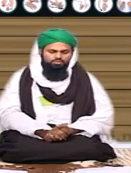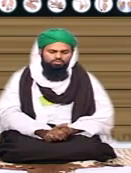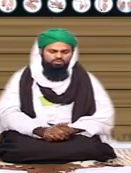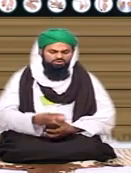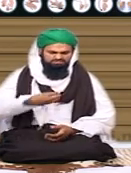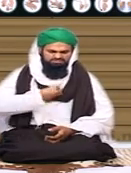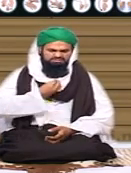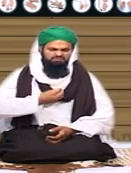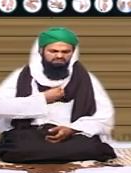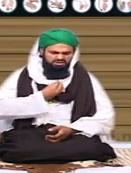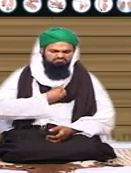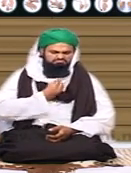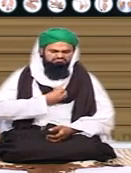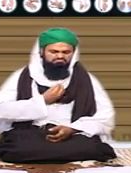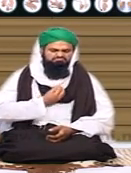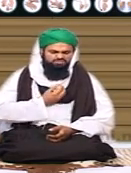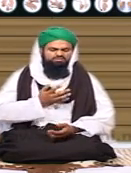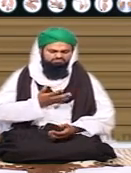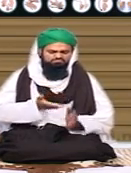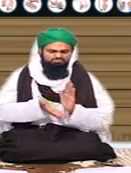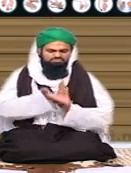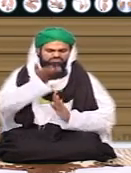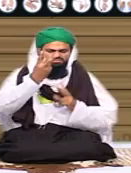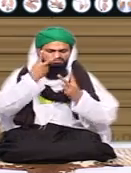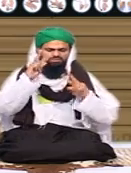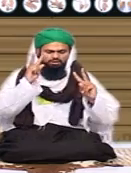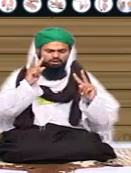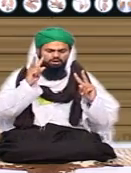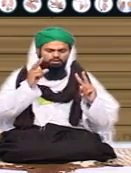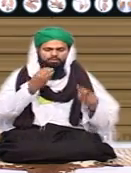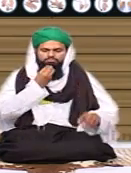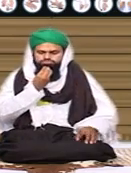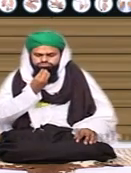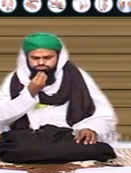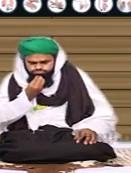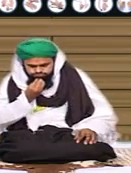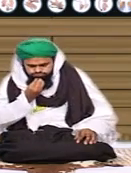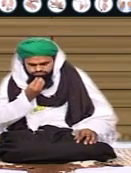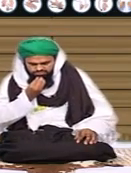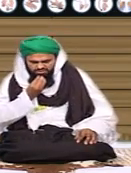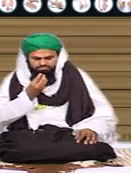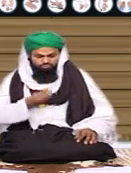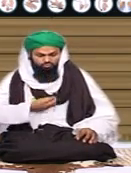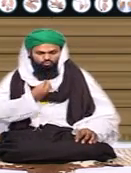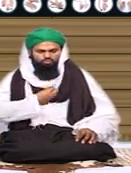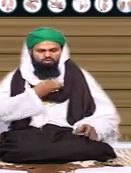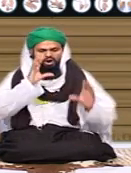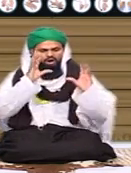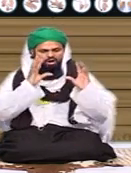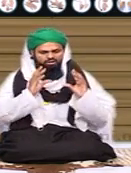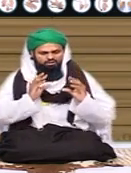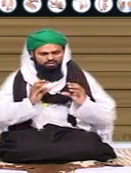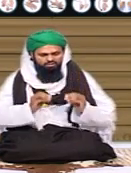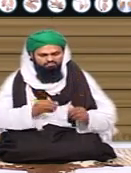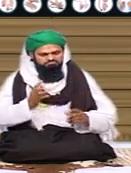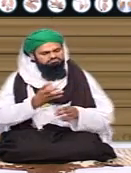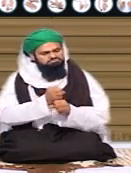طرح سے وہ توانا ہوتا ہے. تو اس کو مطلب امنگیں شہوتیں زیادہ ہوتی ہیں. اس کے برخلاف بڑھاپے میں وہ چیزیں نہیں ہوتی